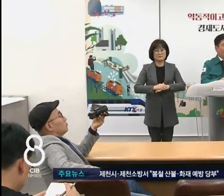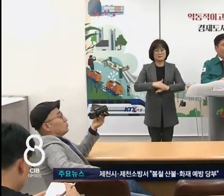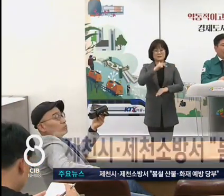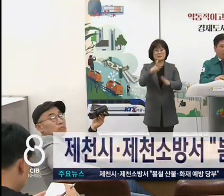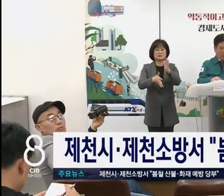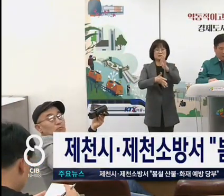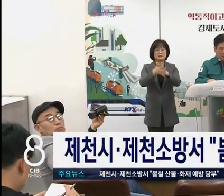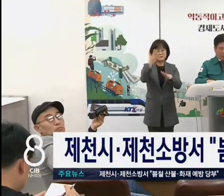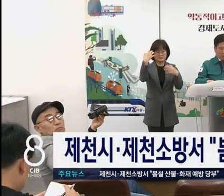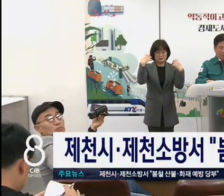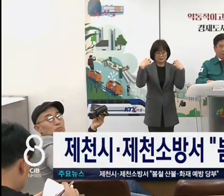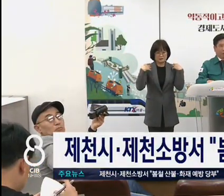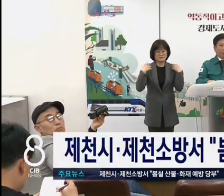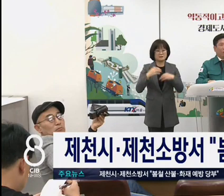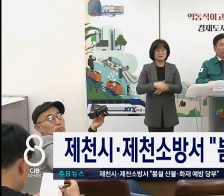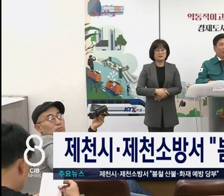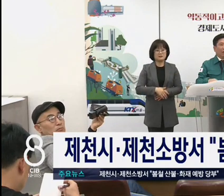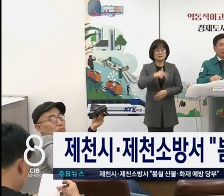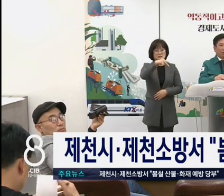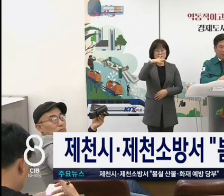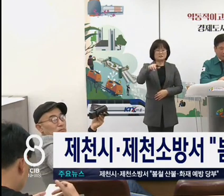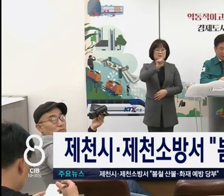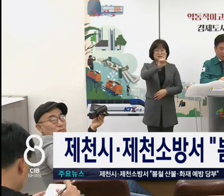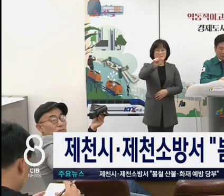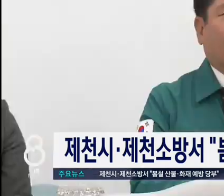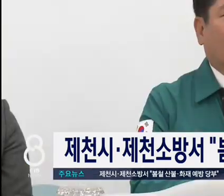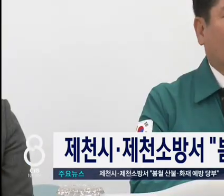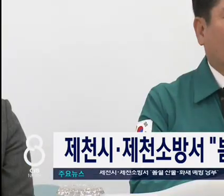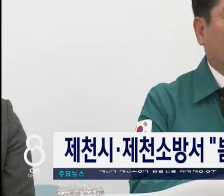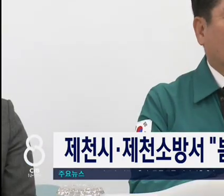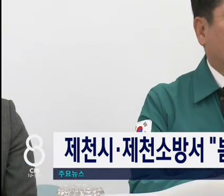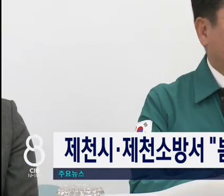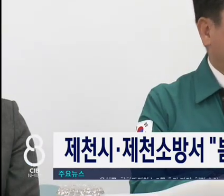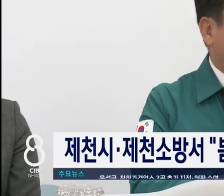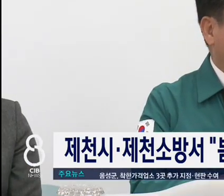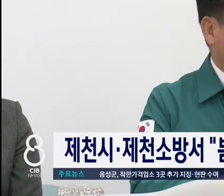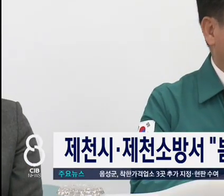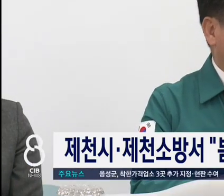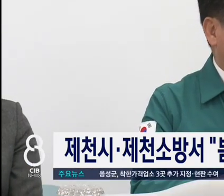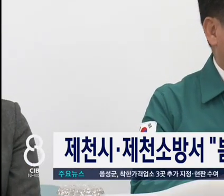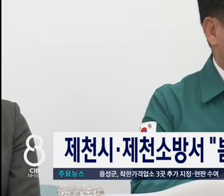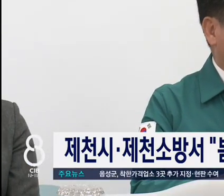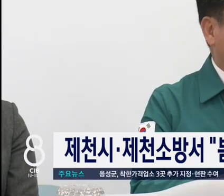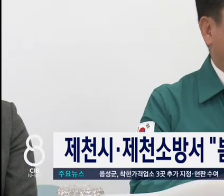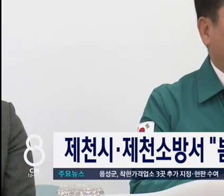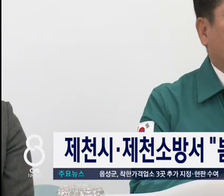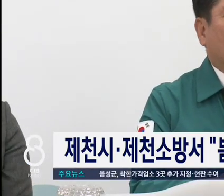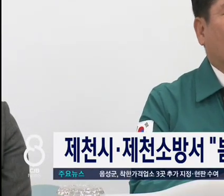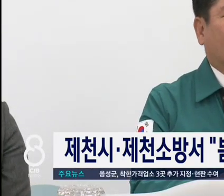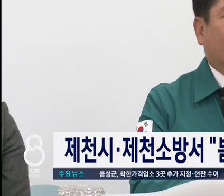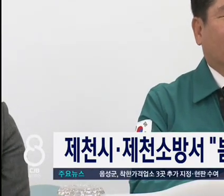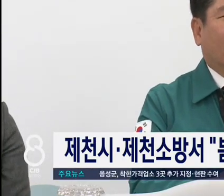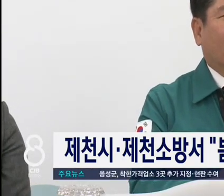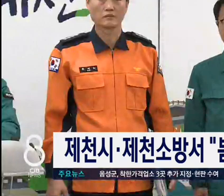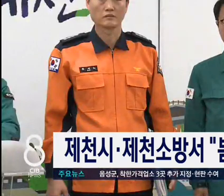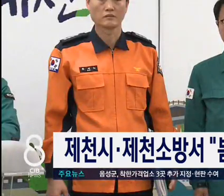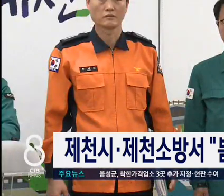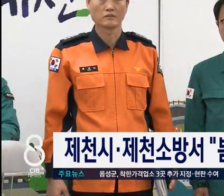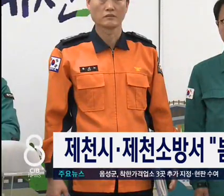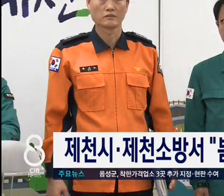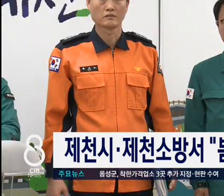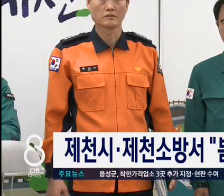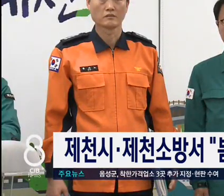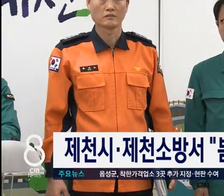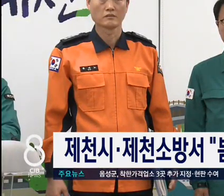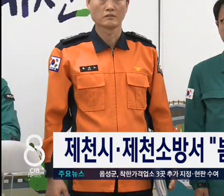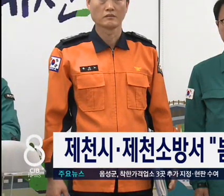양기관은 4월은 고온 건조한 기온에 바람도 강하게 불어 자칫 작은 불씨가 큰 화제로 이어질